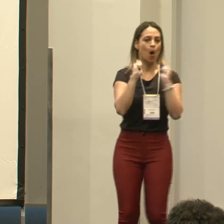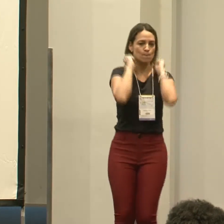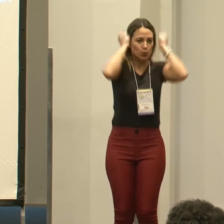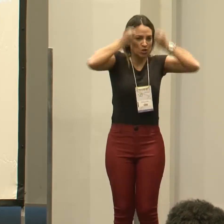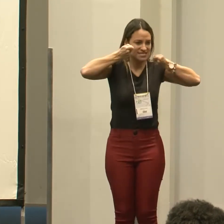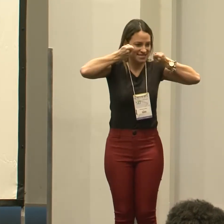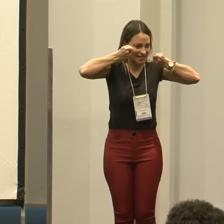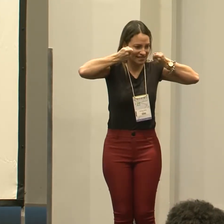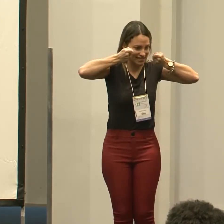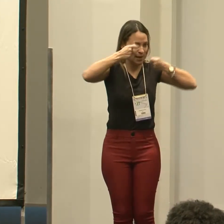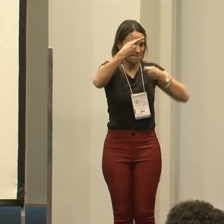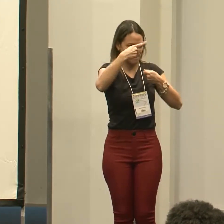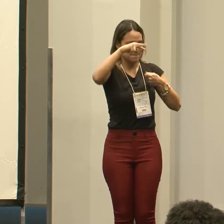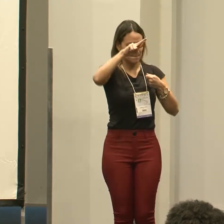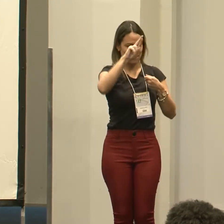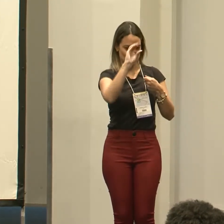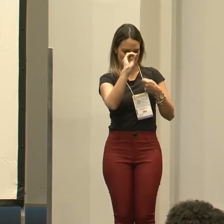essa imagem de Pedro Ponce de León.